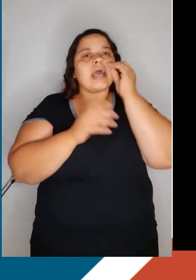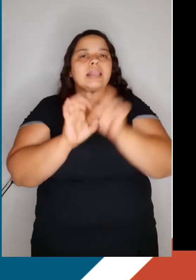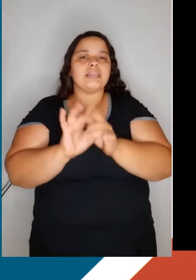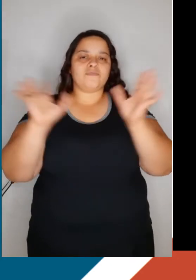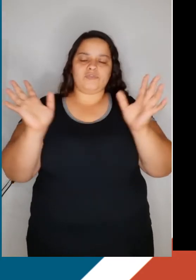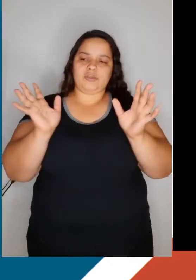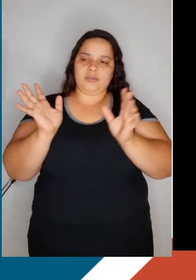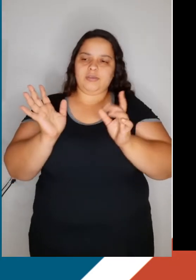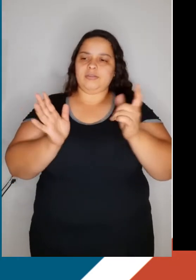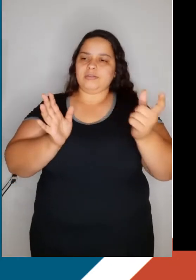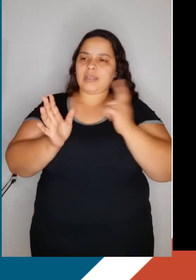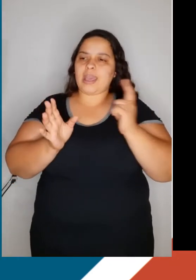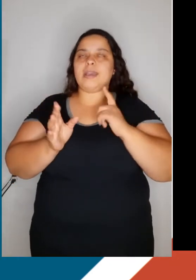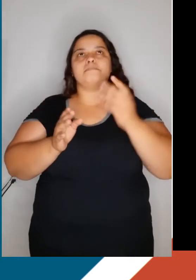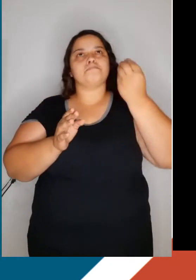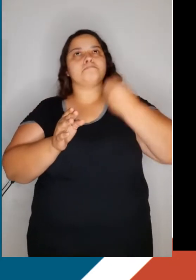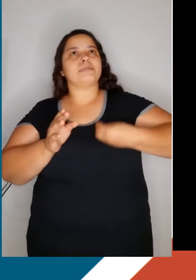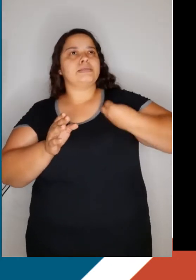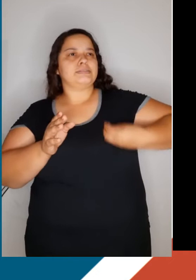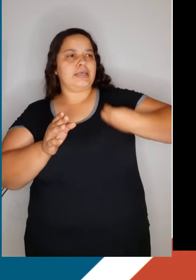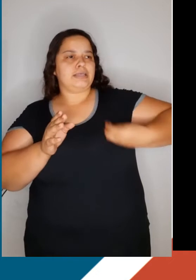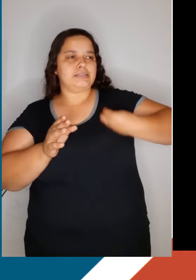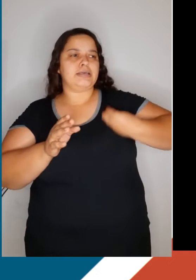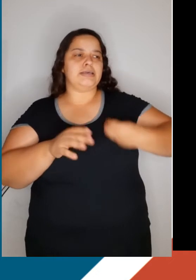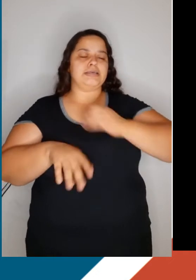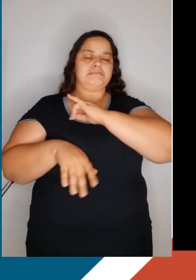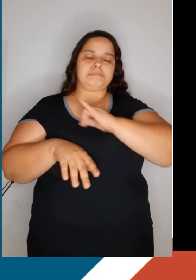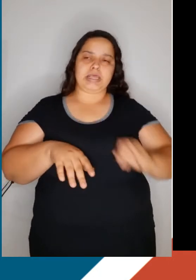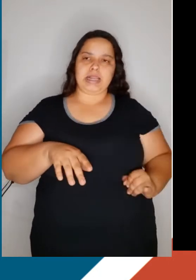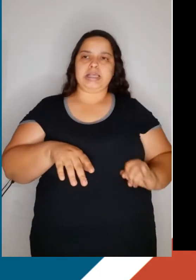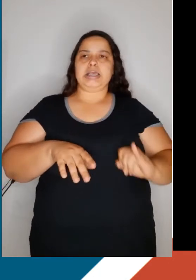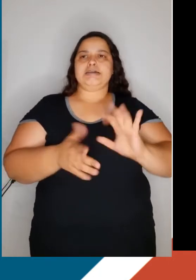durante toda a presença imperialista na África, a gente teve diversas formas